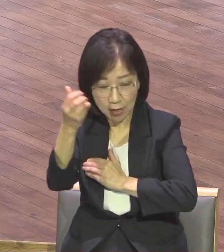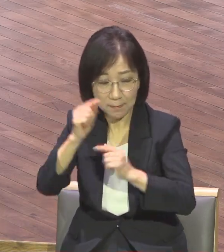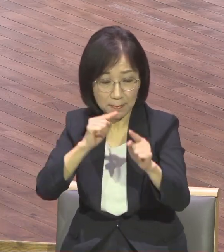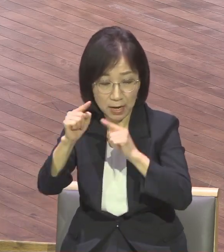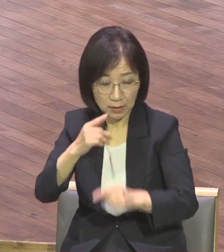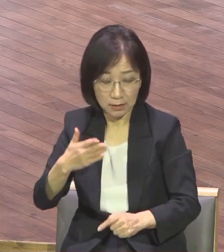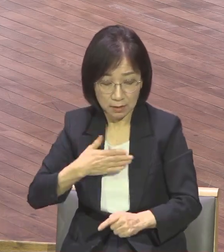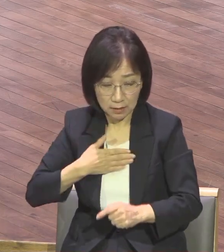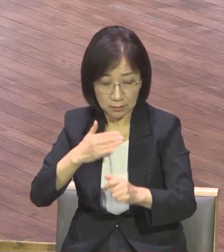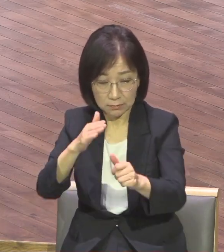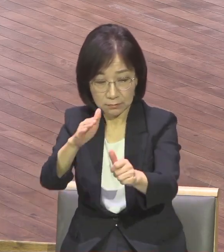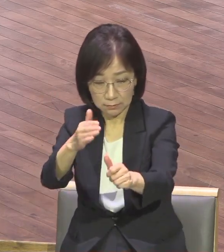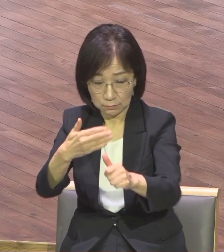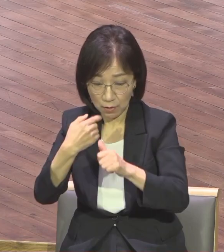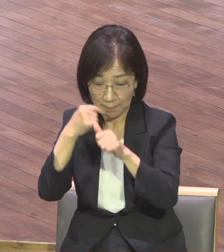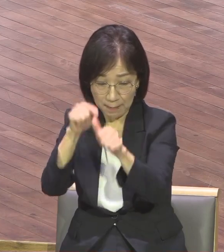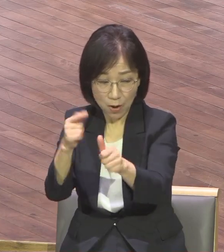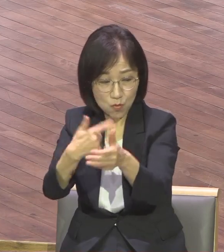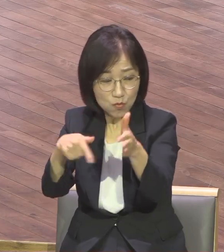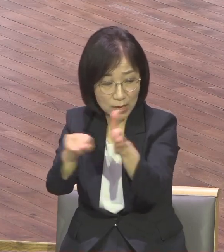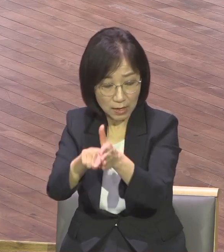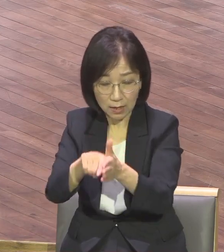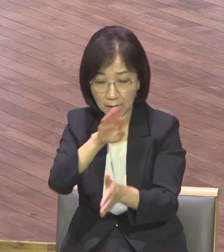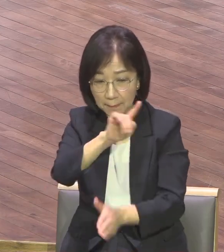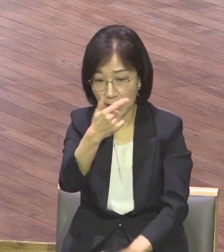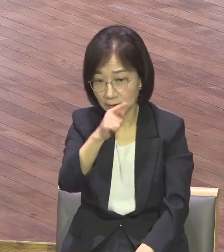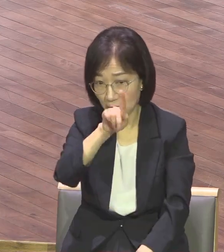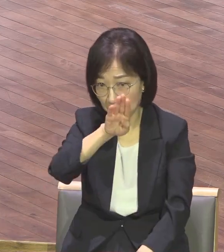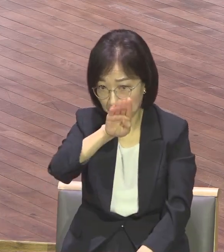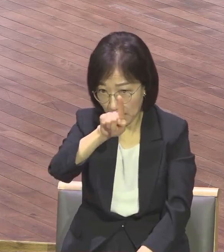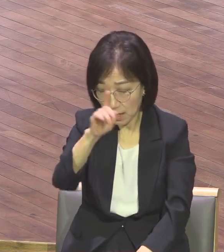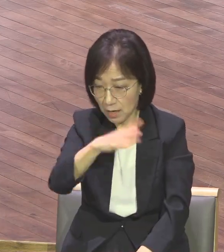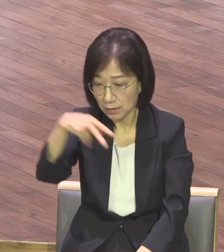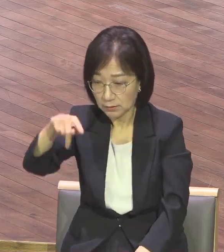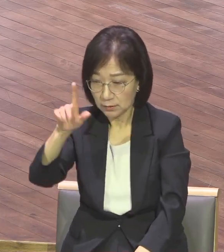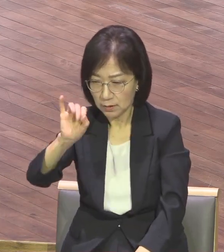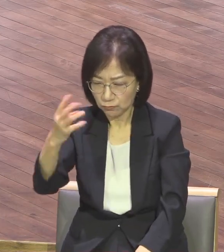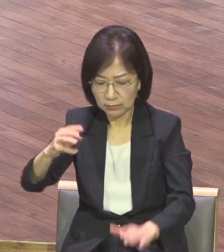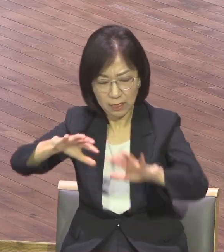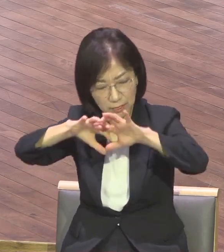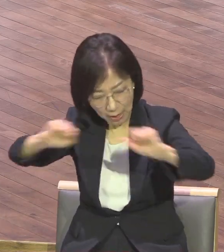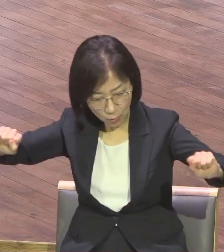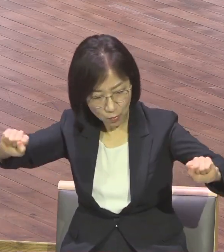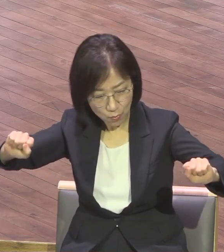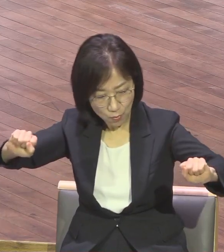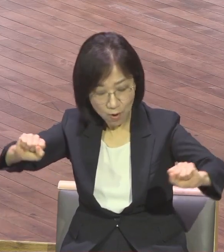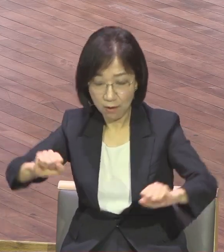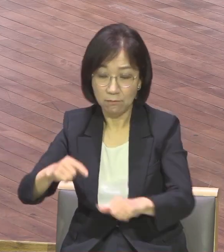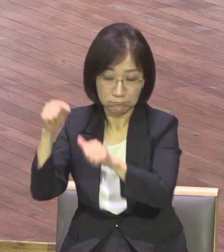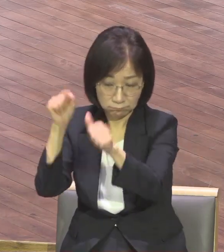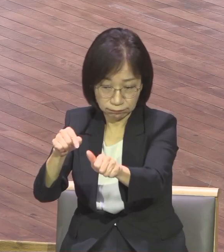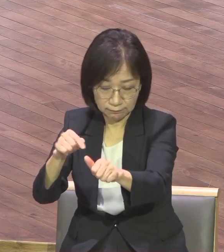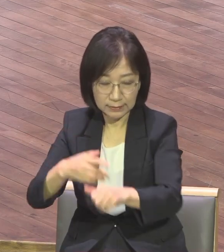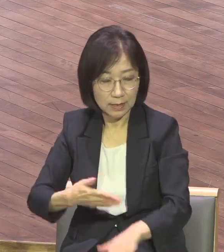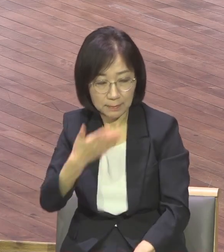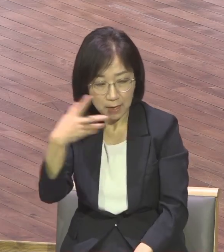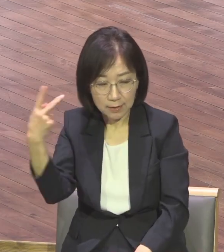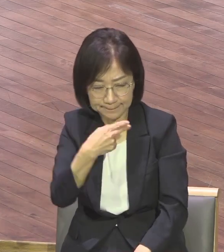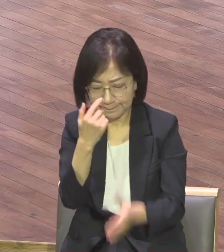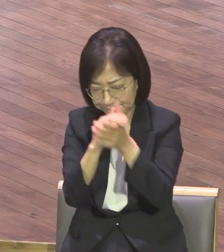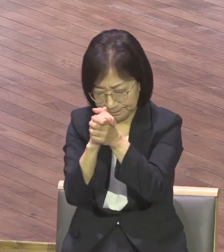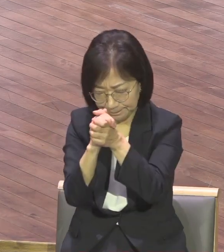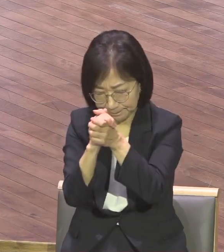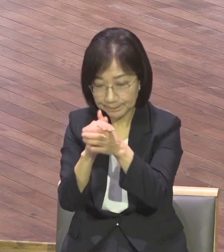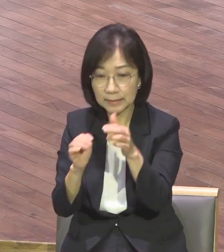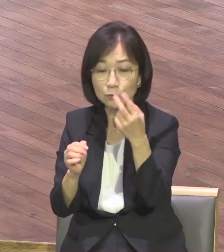불러 시키는 일을 위하여 바나바와 사울을 따로 세우라 하시니 이에 금식하며 기도하고